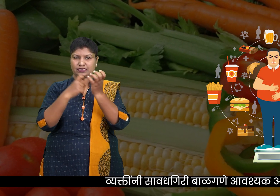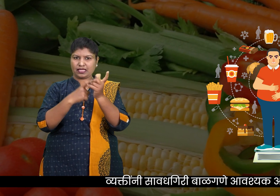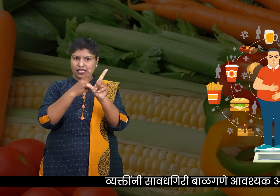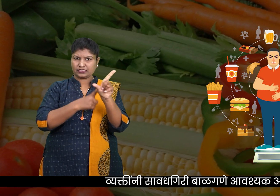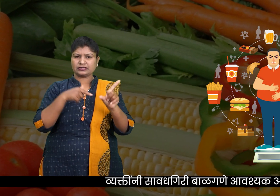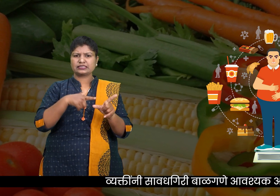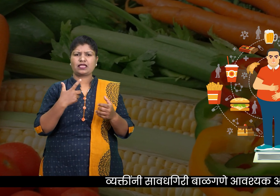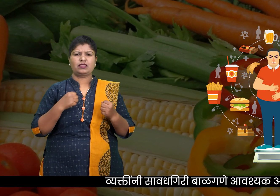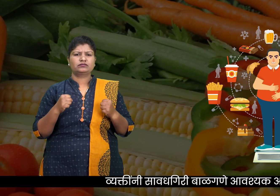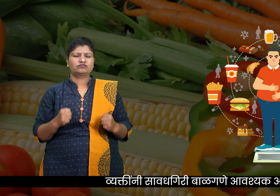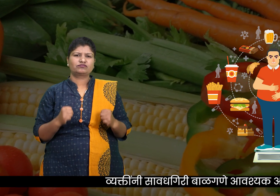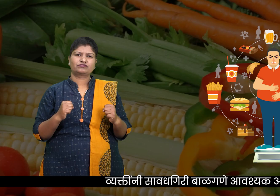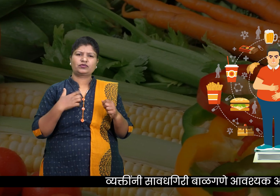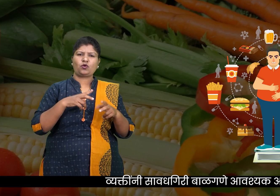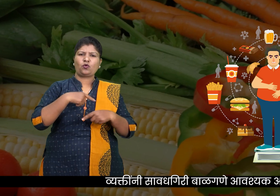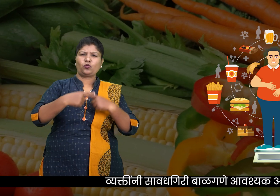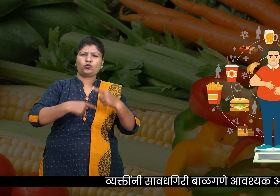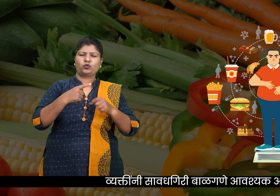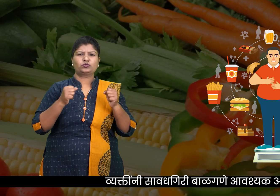व्यक्तींना सावधानगिरी बाळगणे आवश्यक आहे.